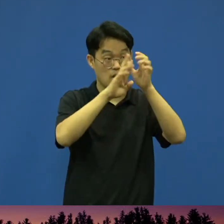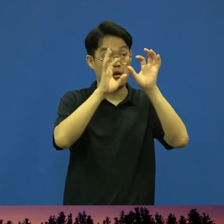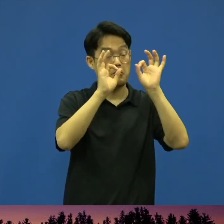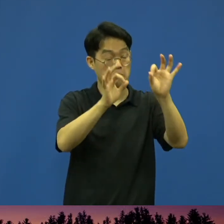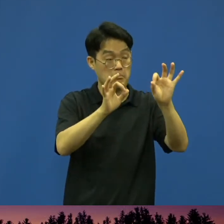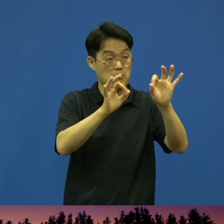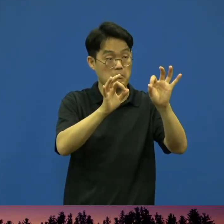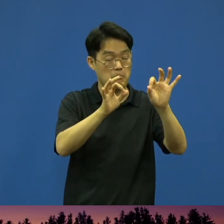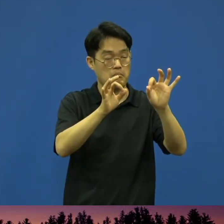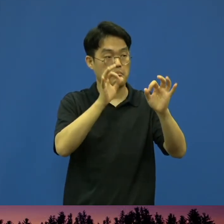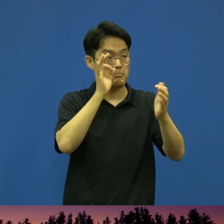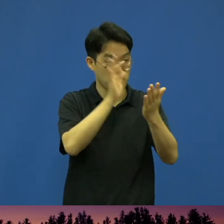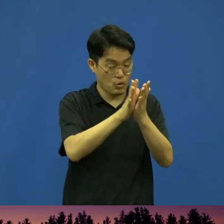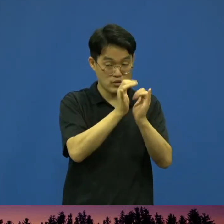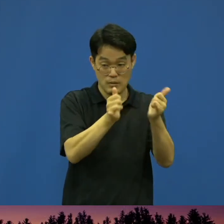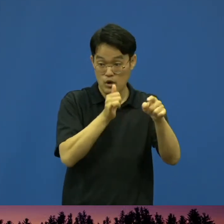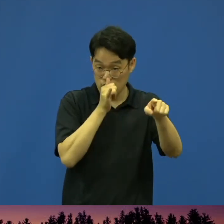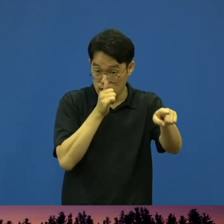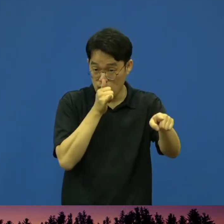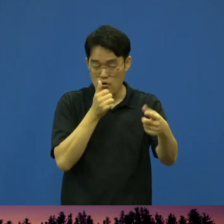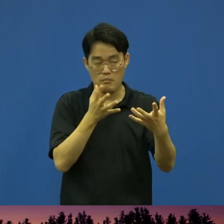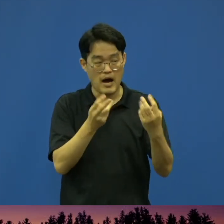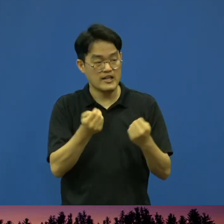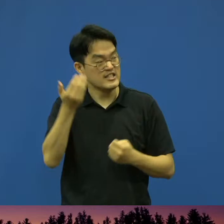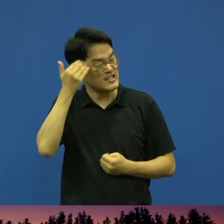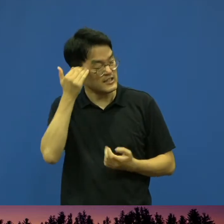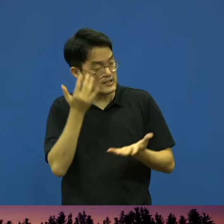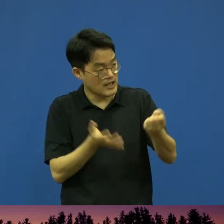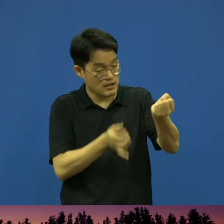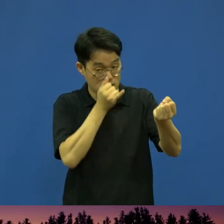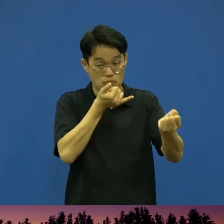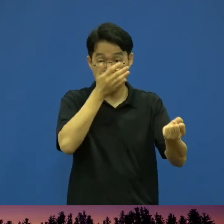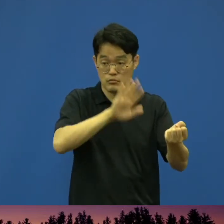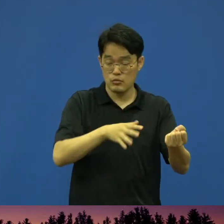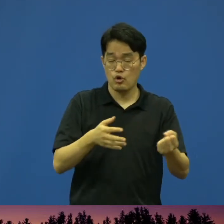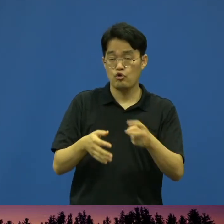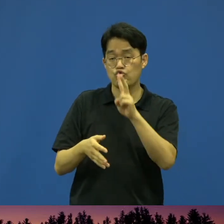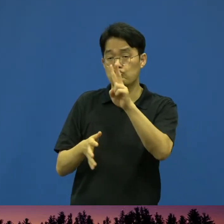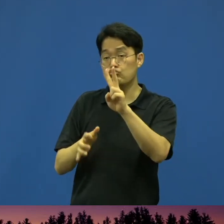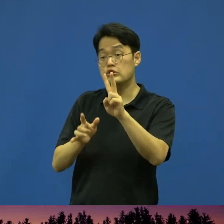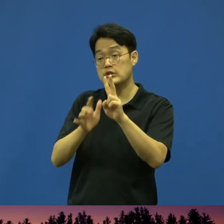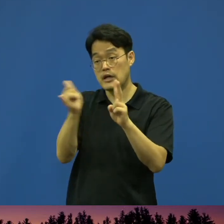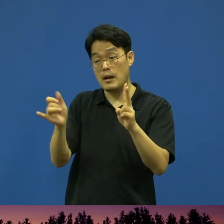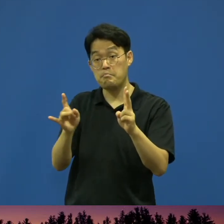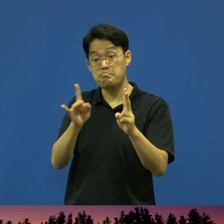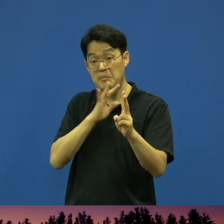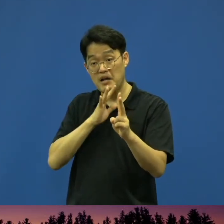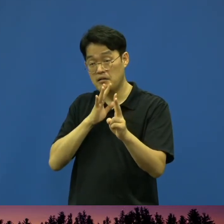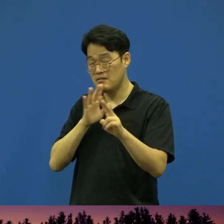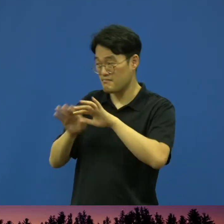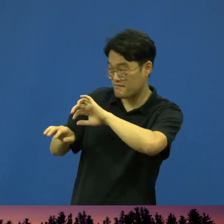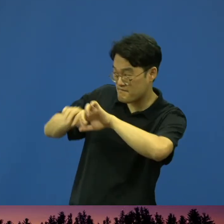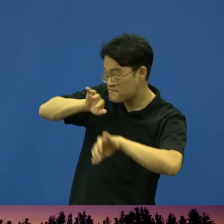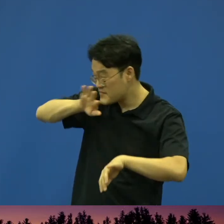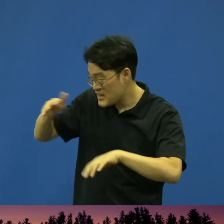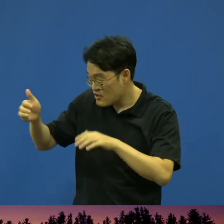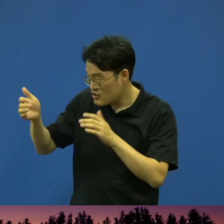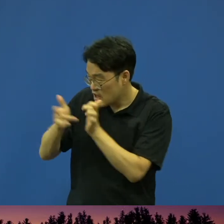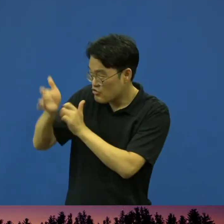것입니다. 그런데 이 두 사람만 거슬러가는 믿음을 가질 수 있었던 이유는 무엇일까요?